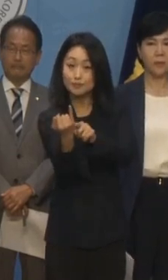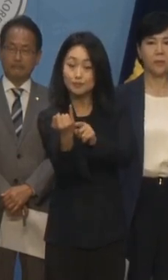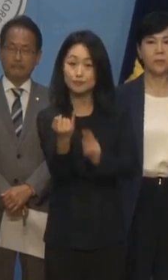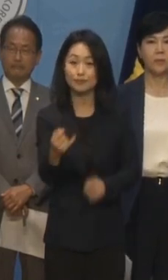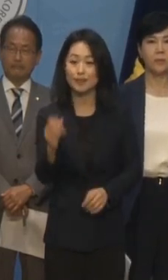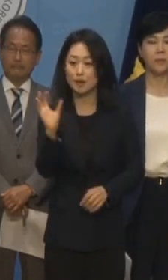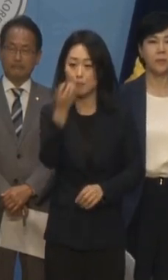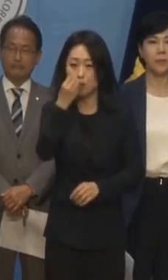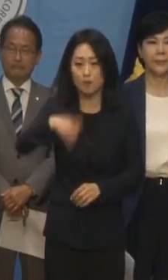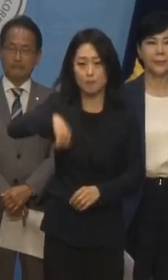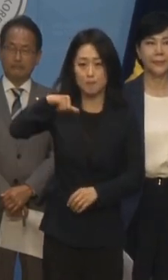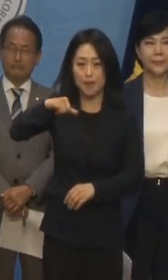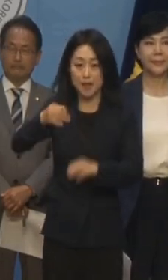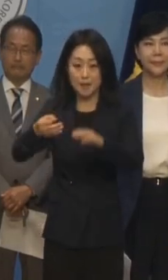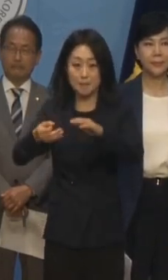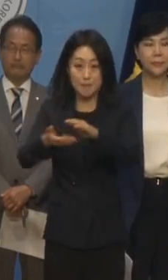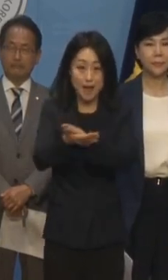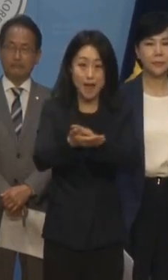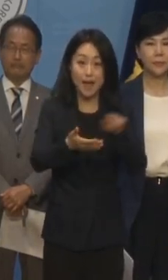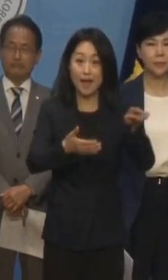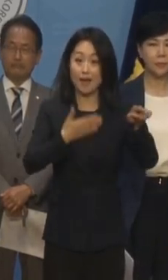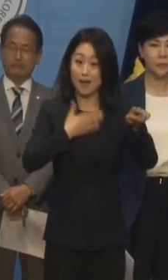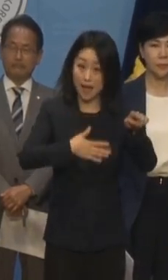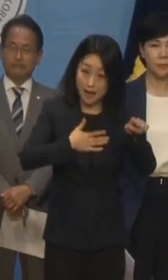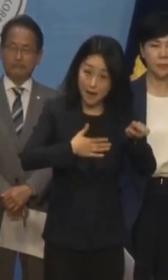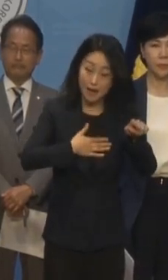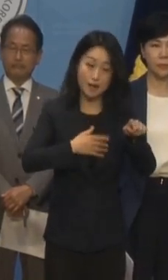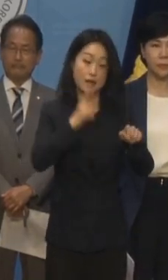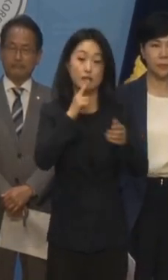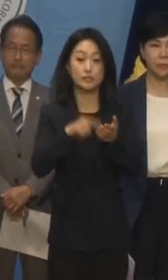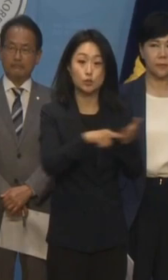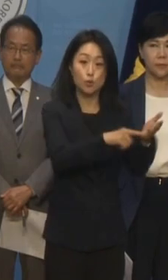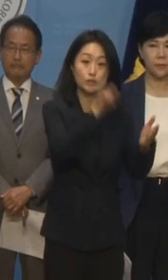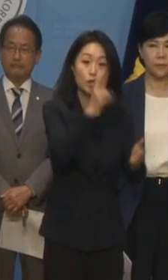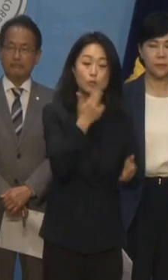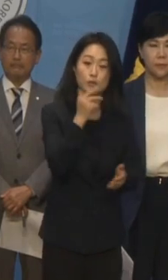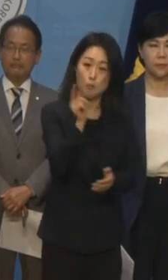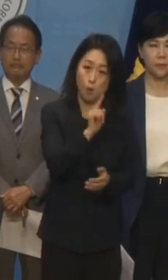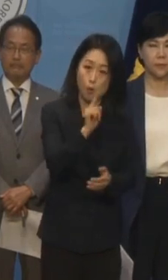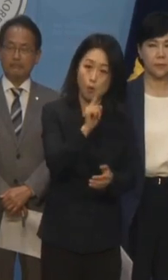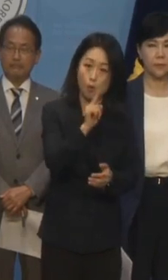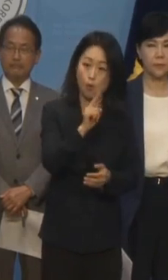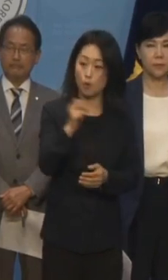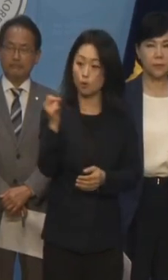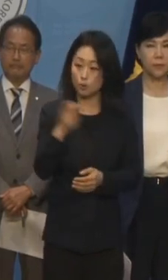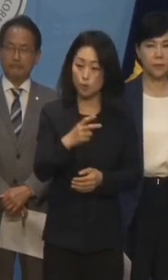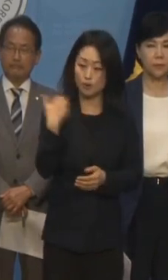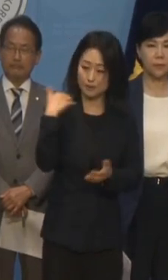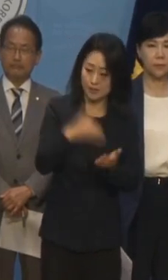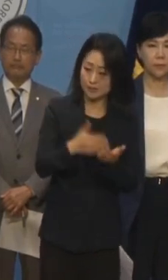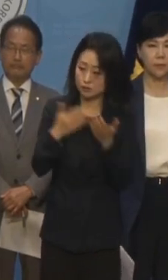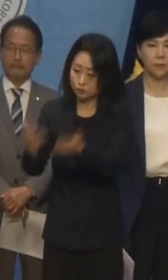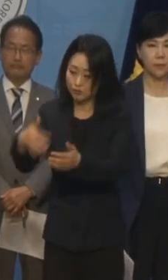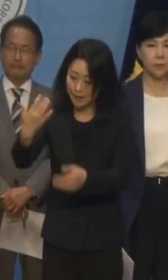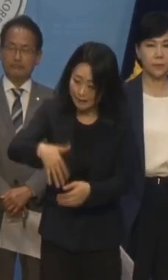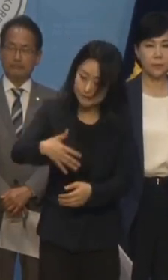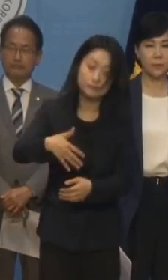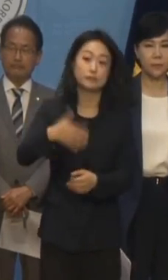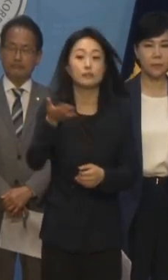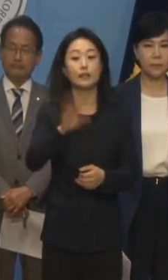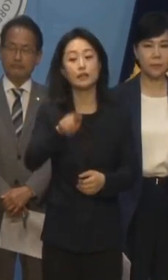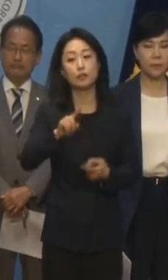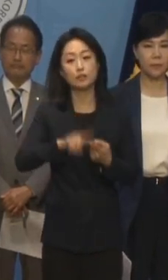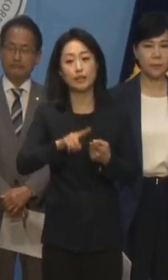여사가 금품을 받은 사실을 알고 서면으로 신고했는지, 해당 금품을 반환도 하지 않은 상황에서